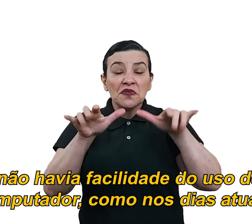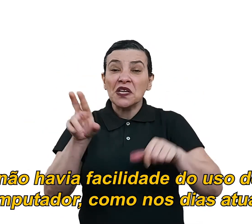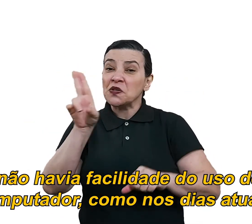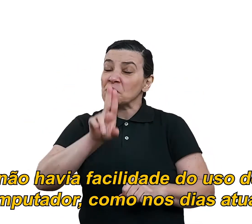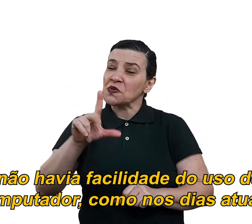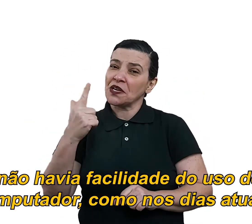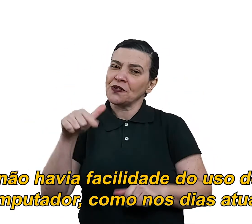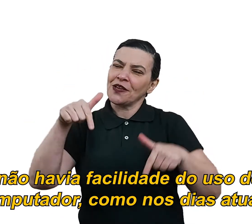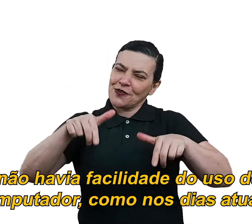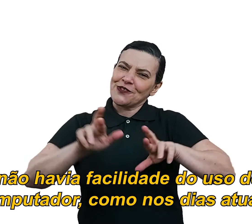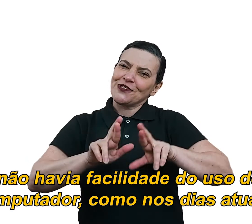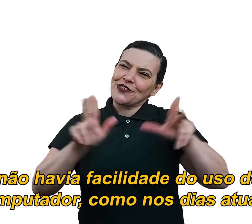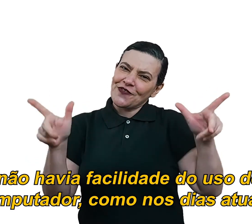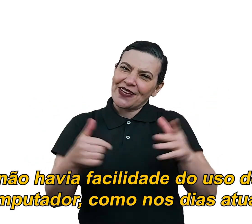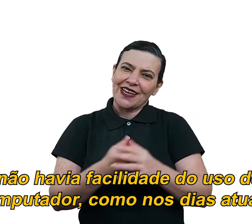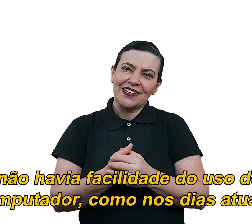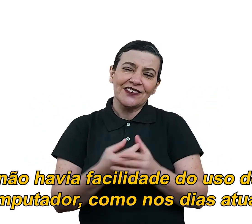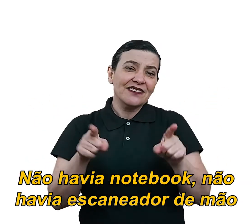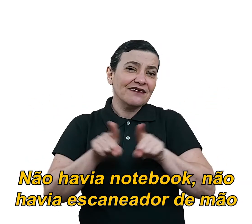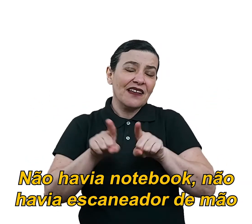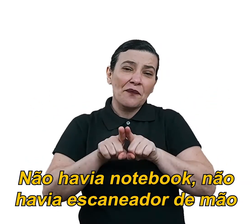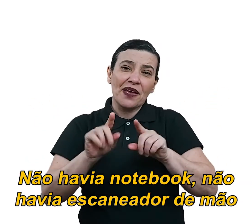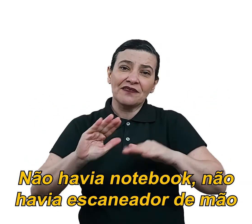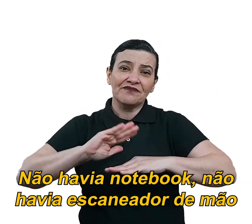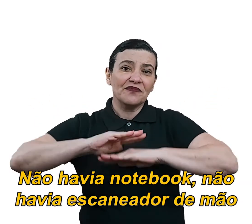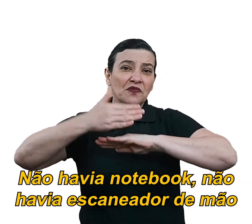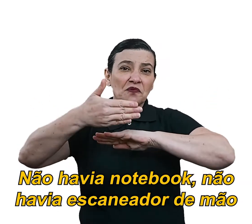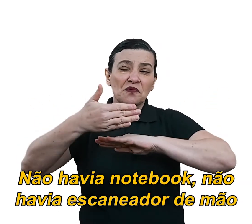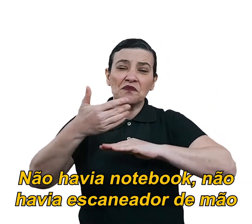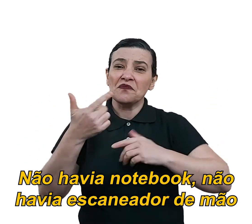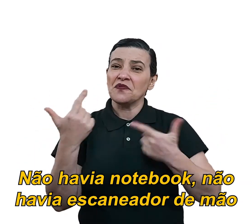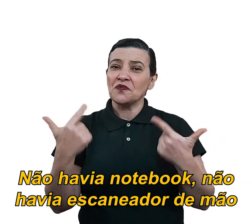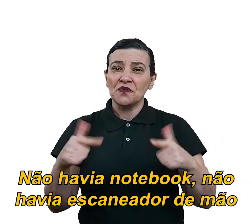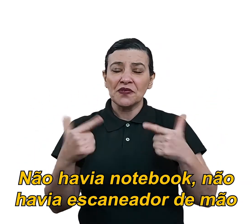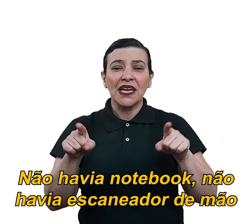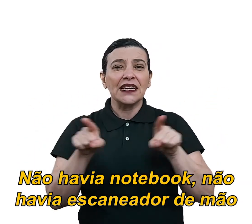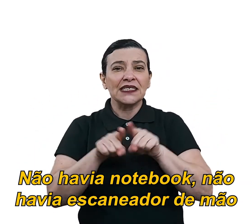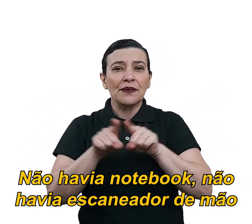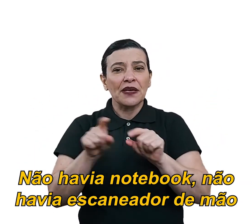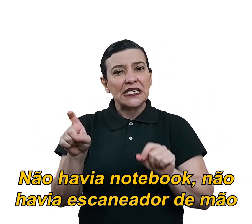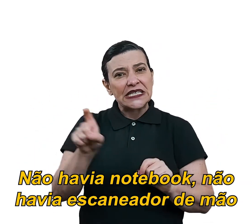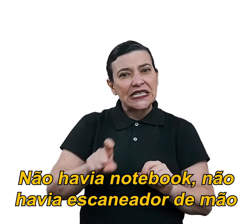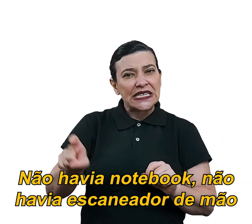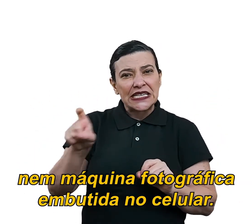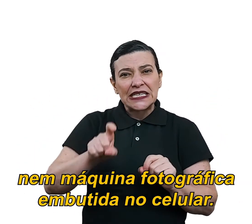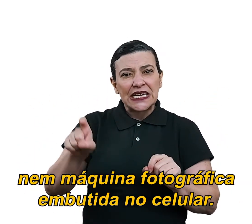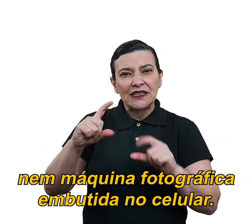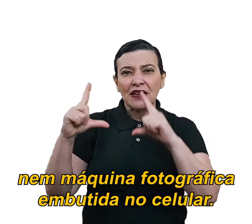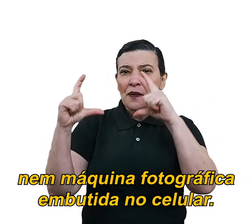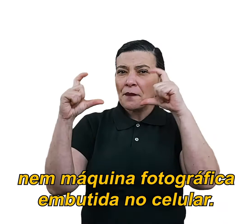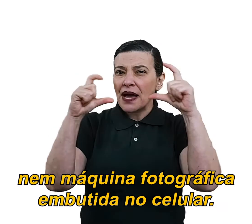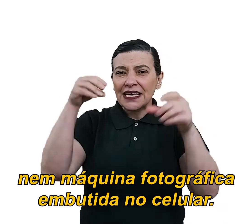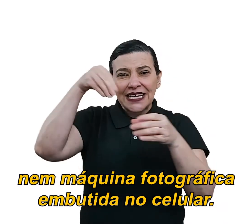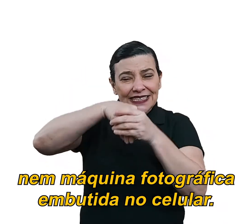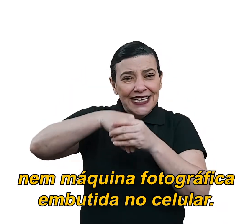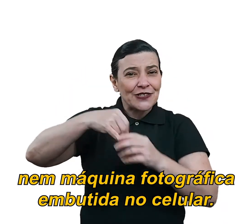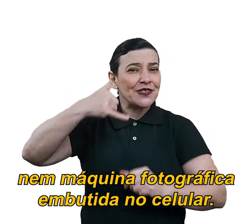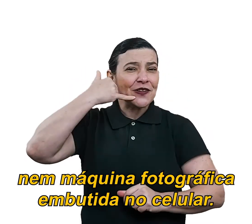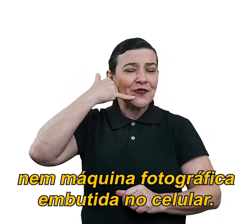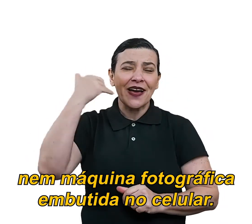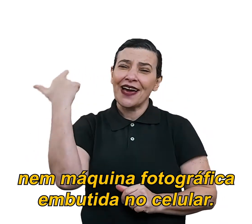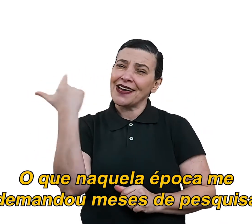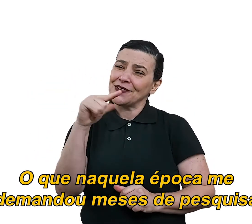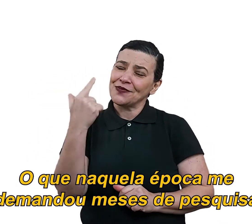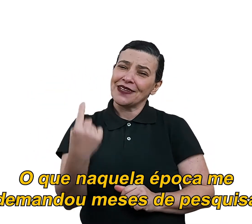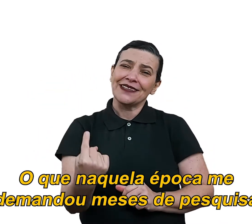de computador como nos dias atuais. Não havia notebook, não havia escaneador de mão, nem máquina fotográfica embutida